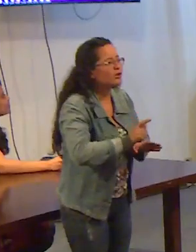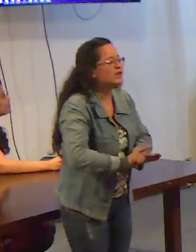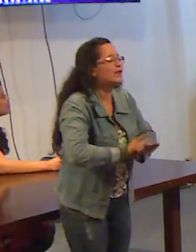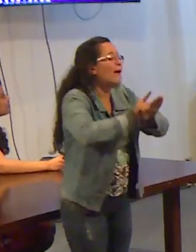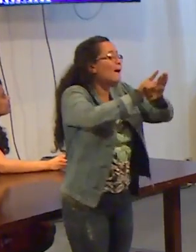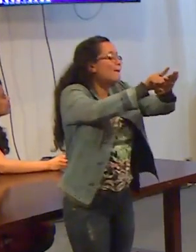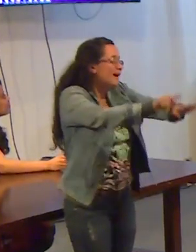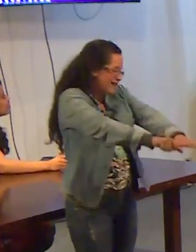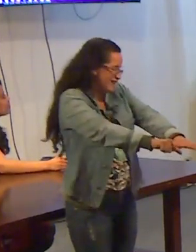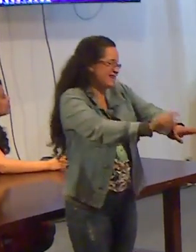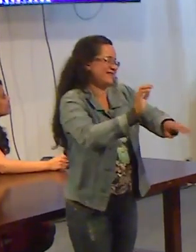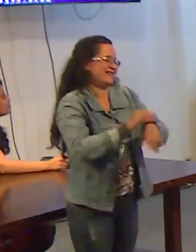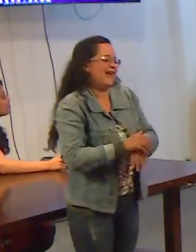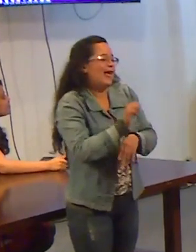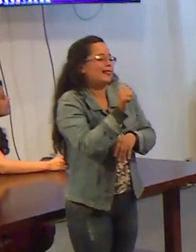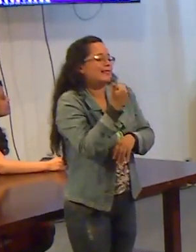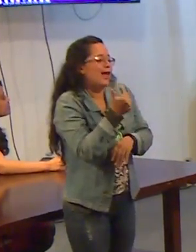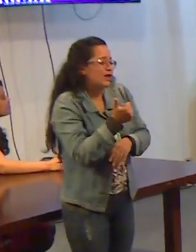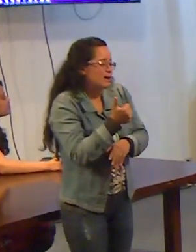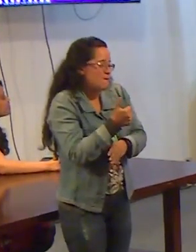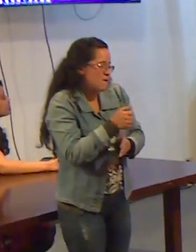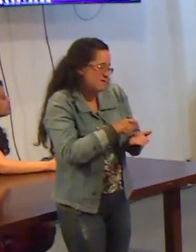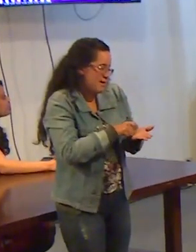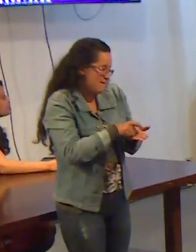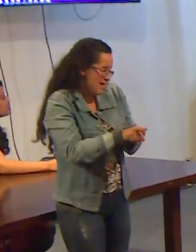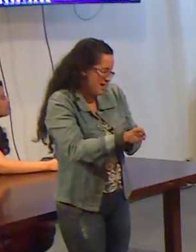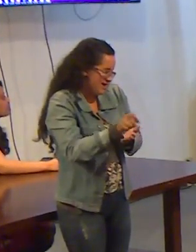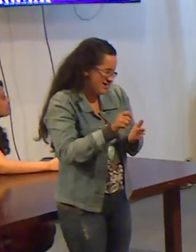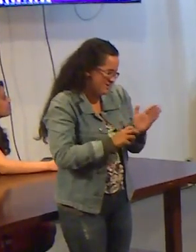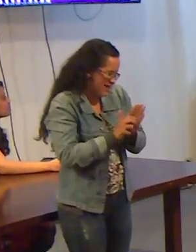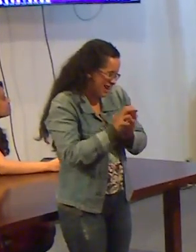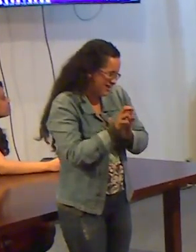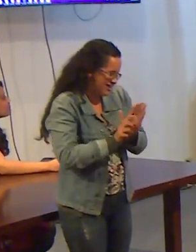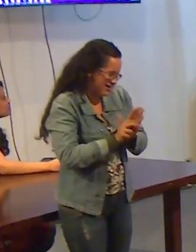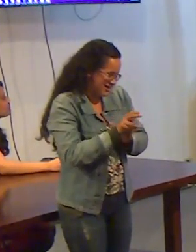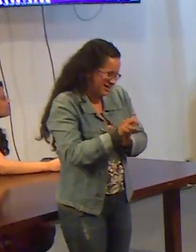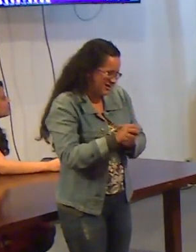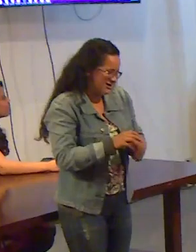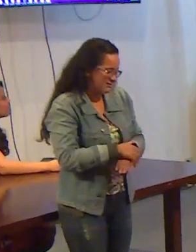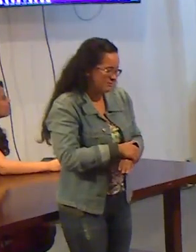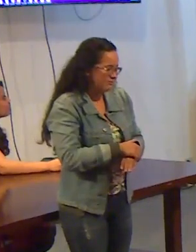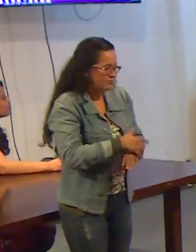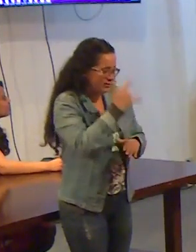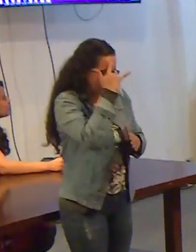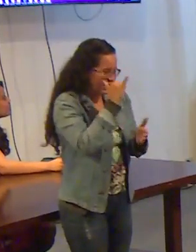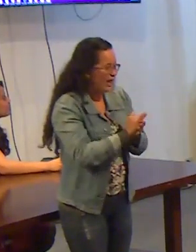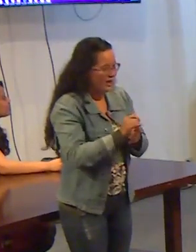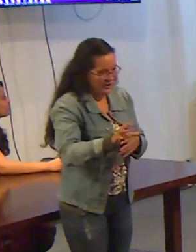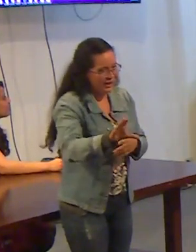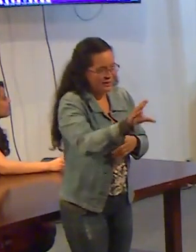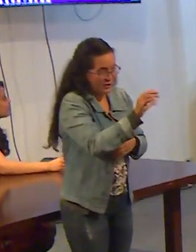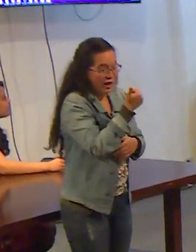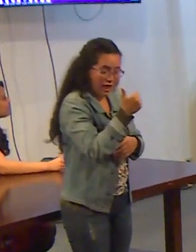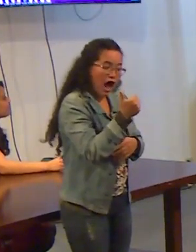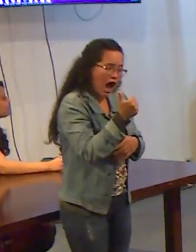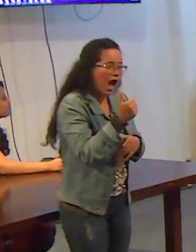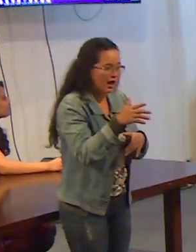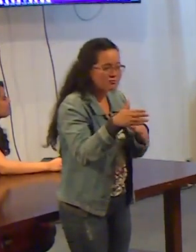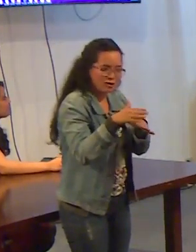nuestro 10º seminario, entonces estoy segura que entre todos tenemos que lanzar la casa por la ventana,